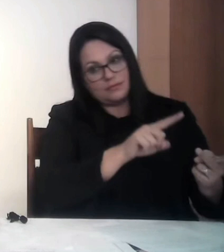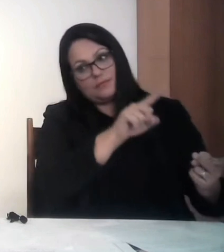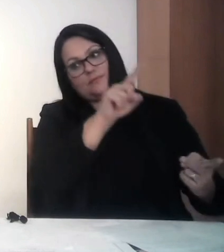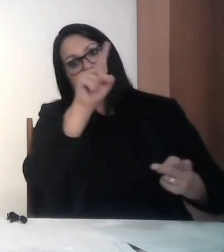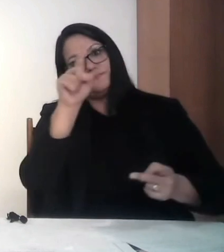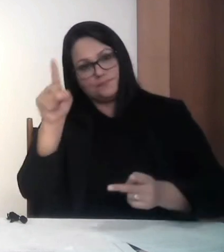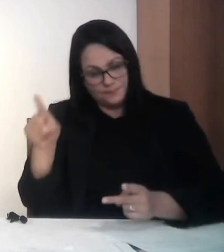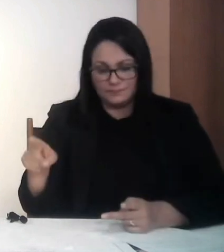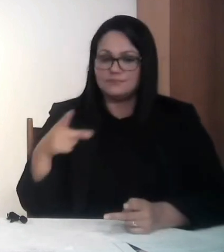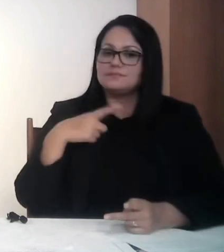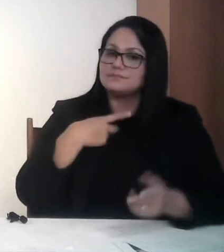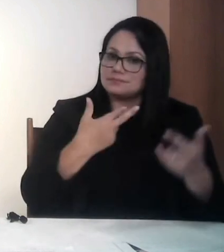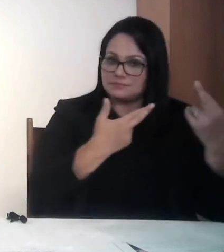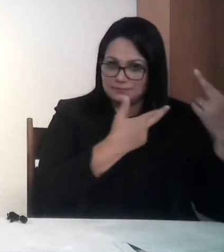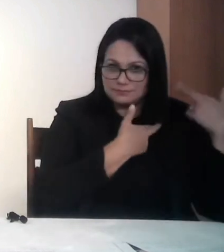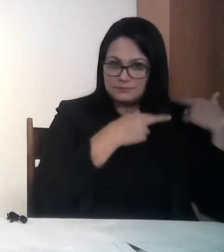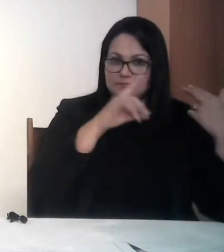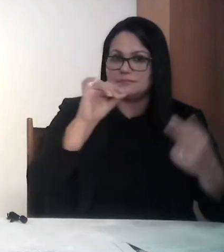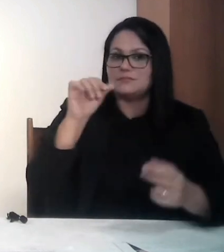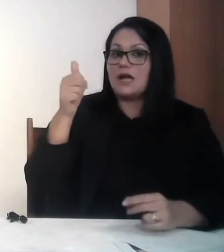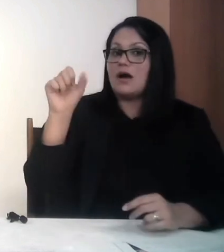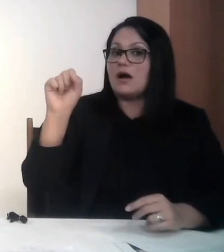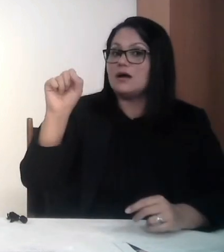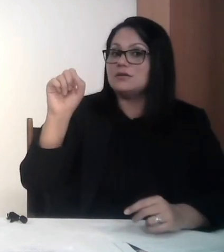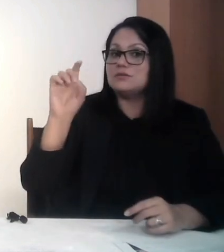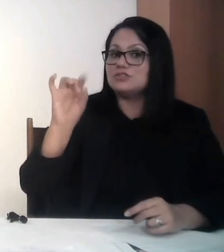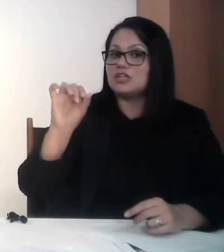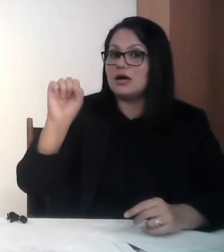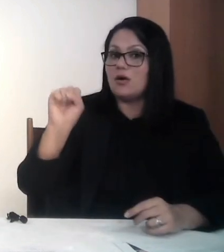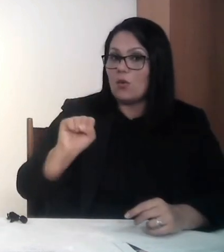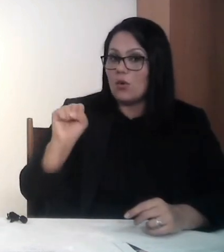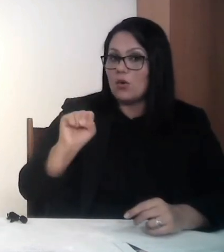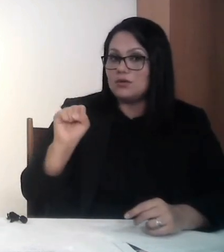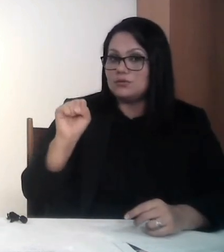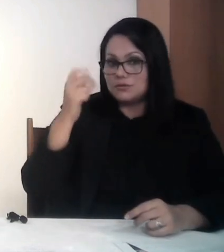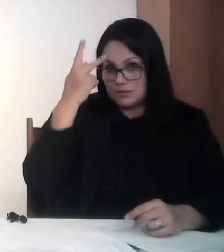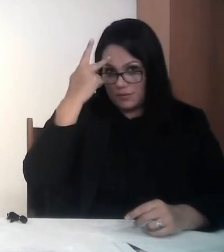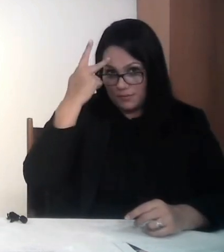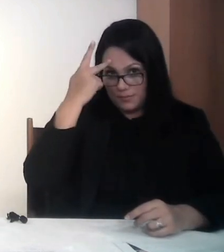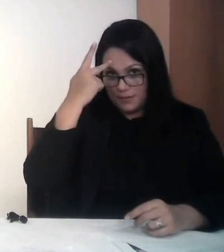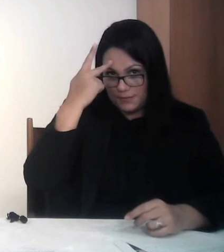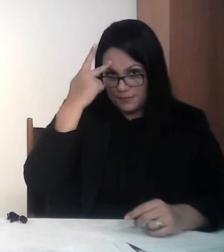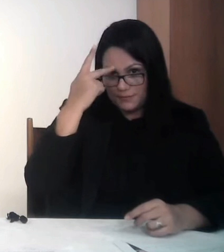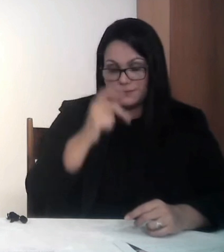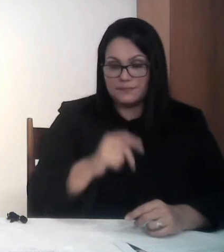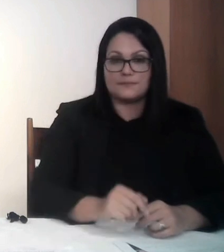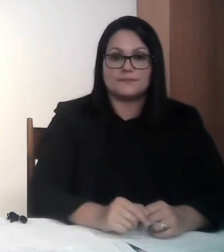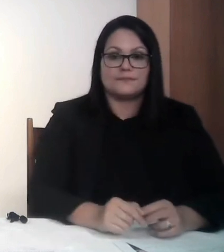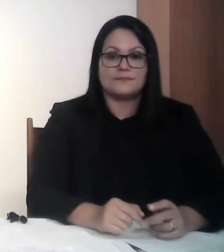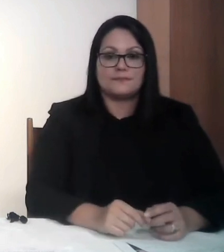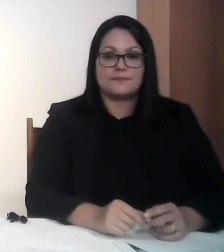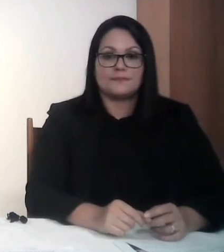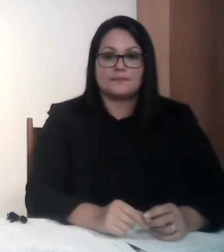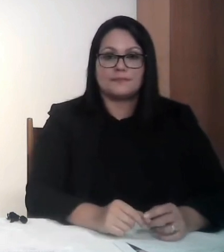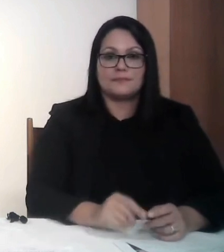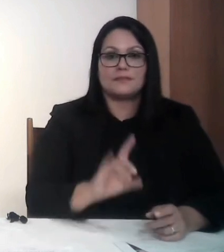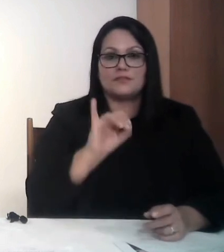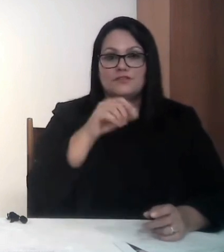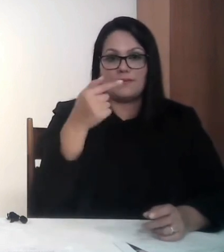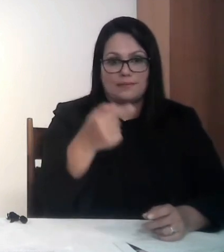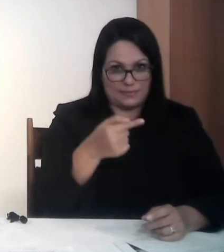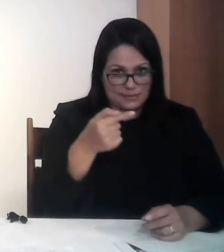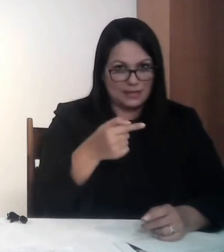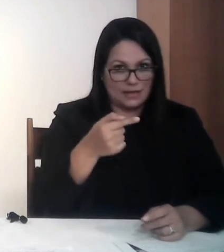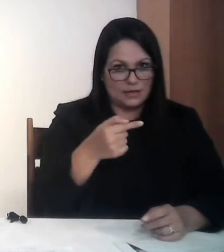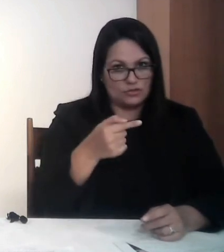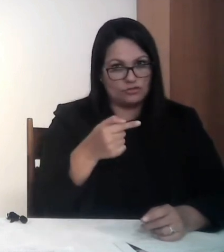tenho um compromisso dia 8 em São Paulo, eu decolo mais cedo, né, no próprio dia 7,